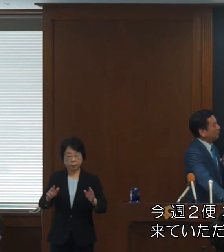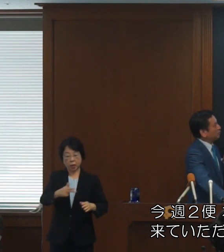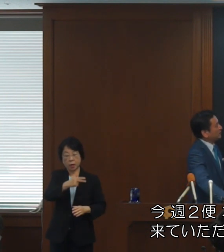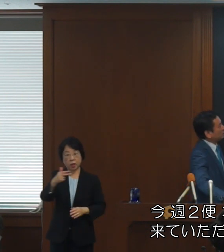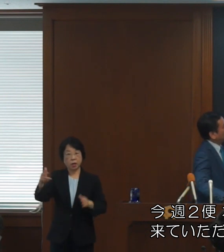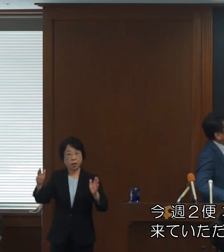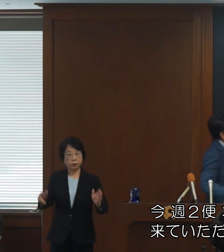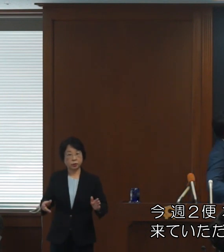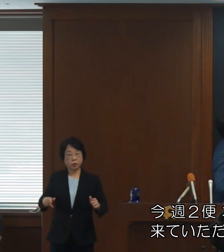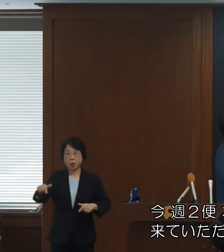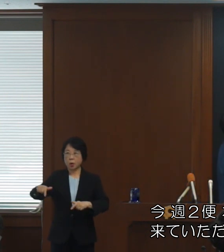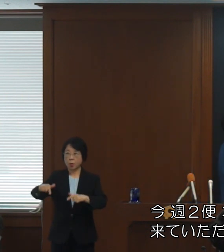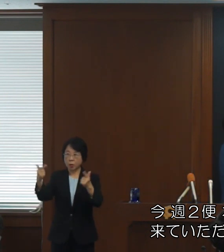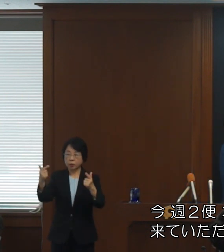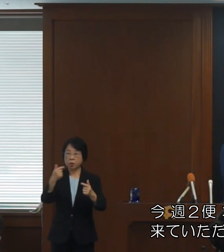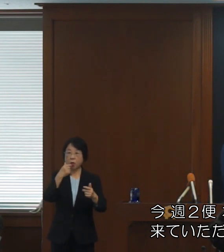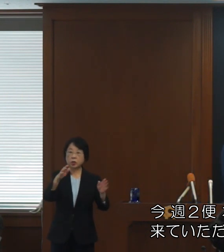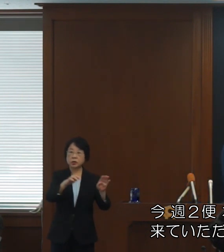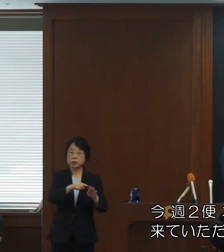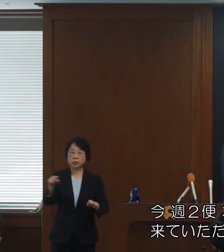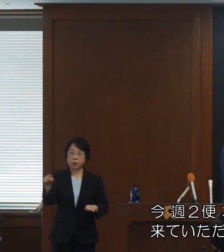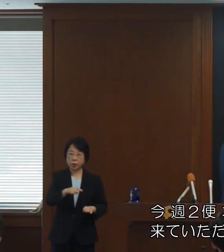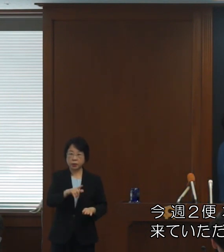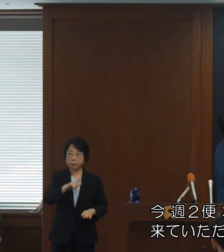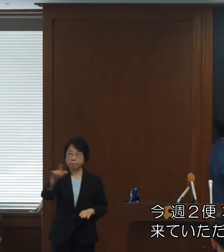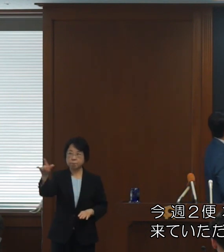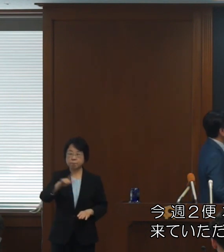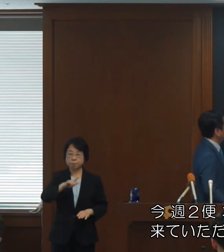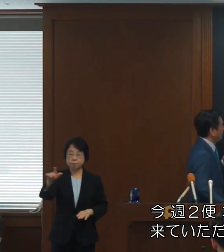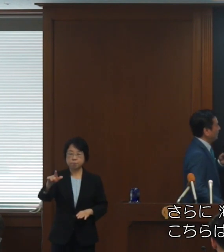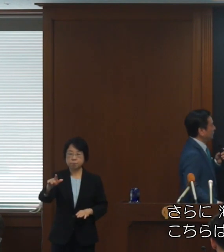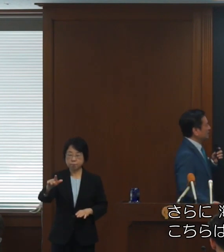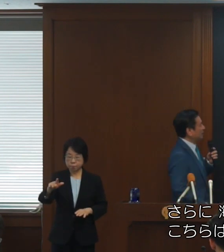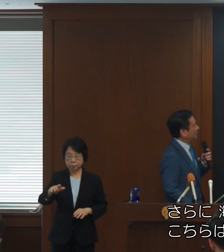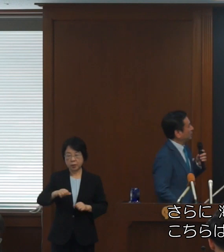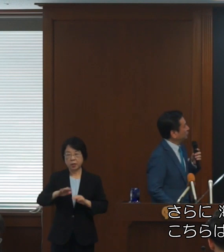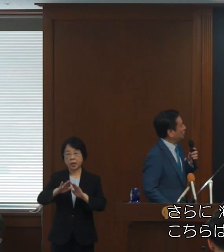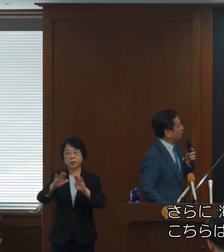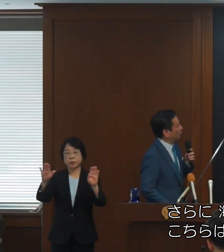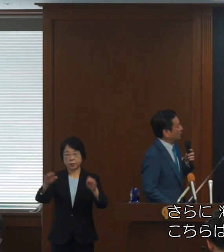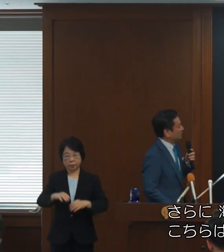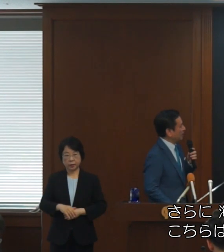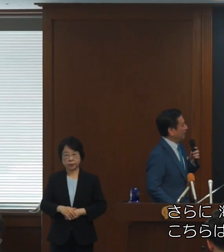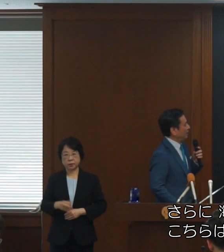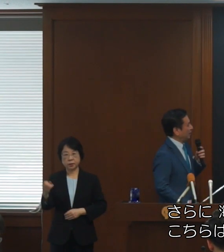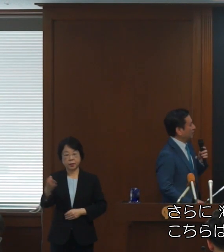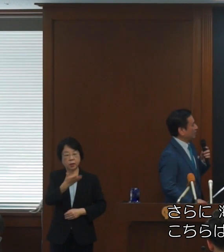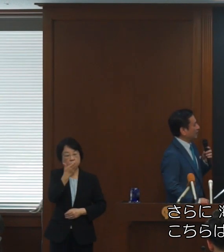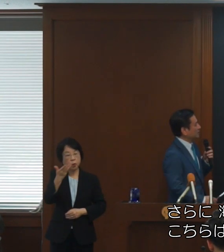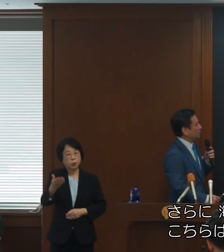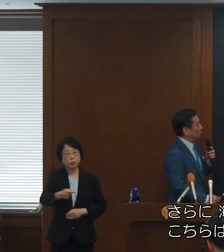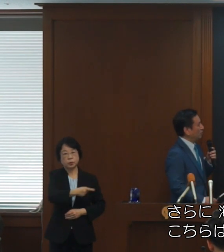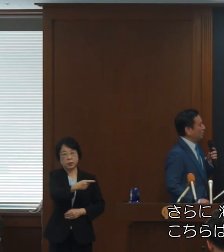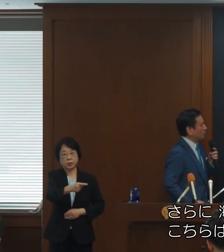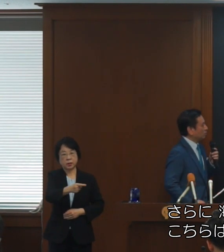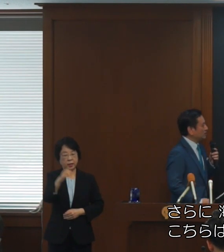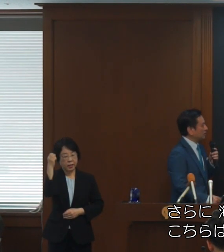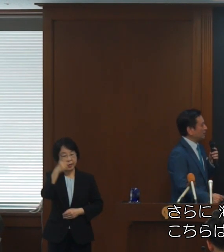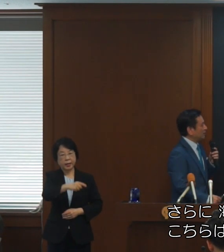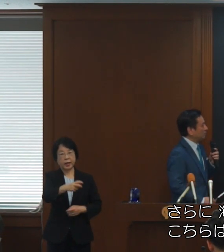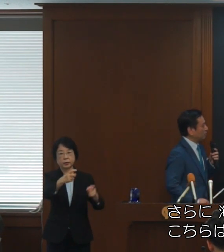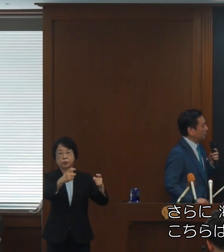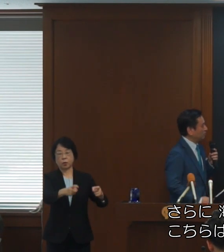週2B目目ということで来ていただいておりますさらに海の方もですね唐津港